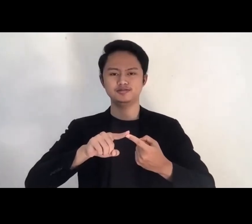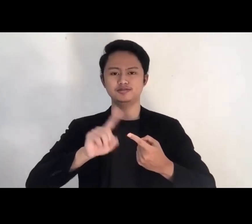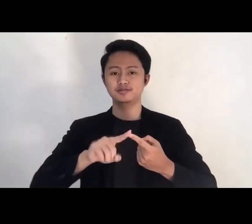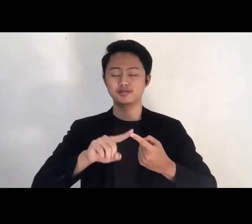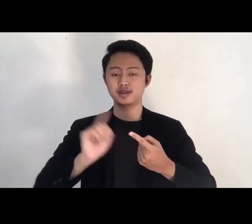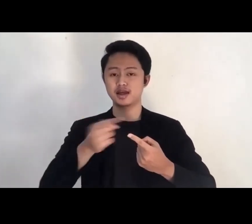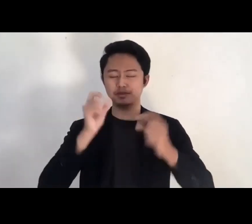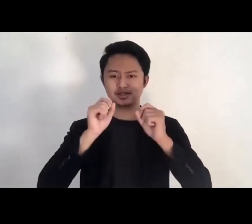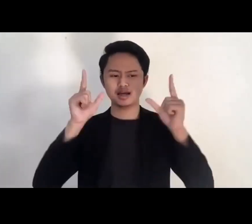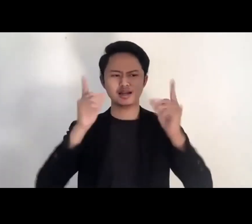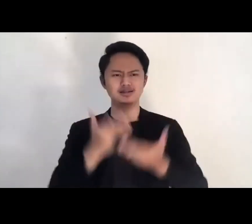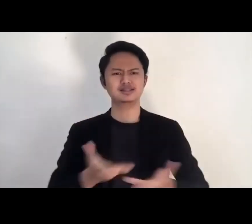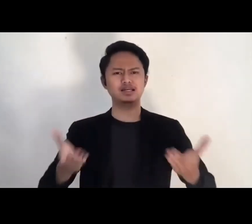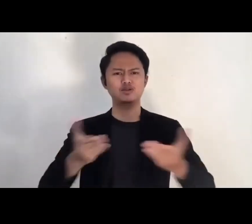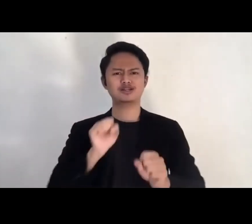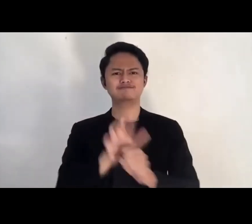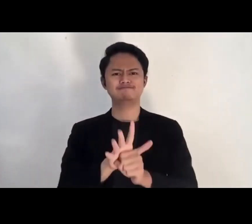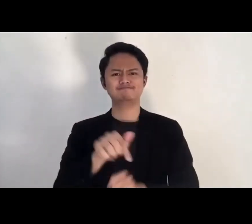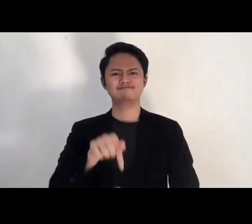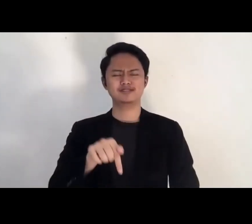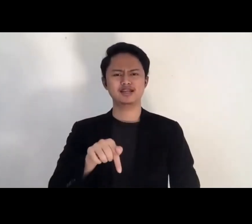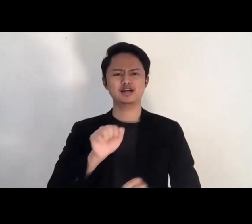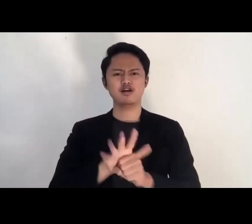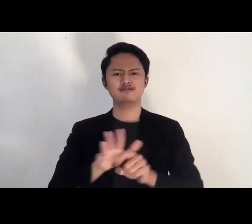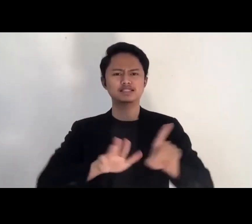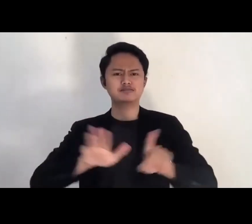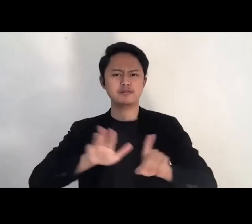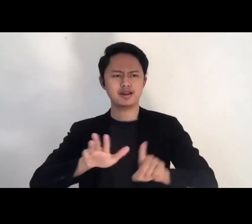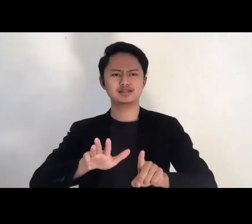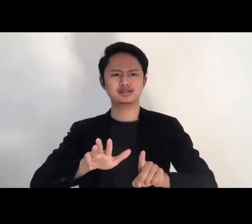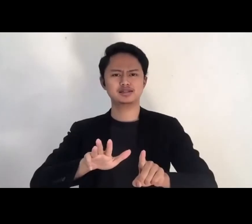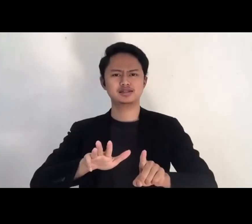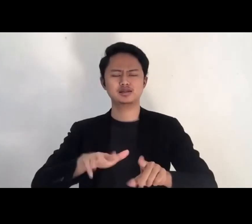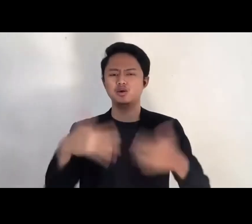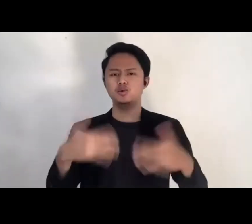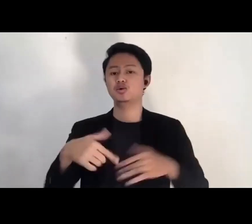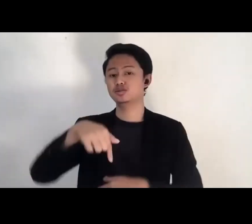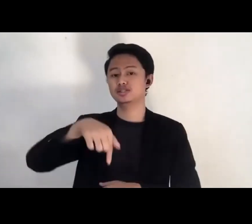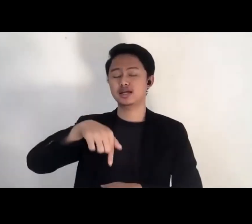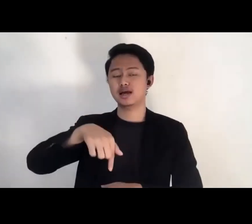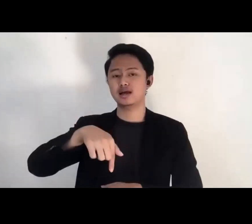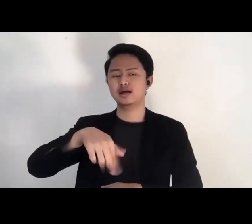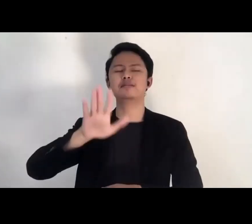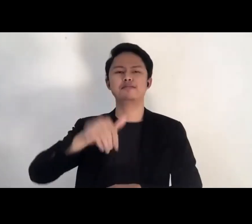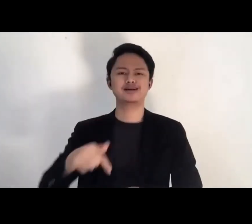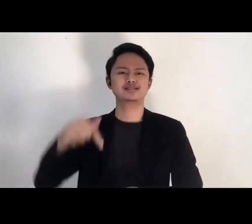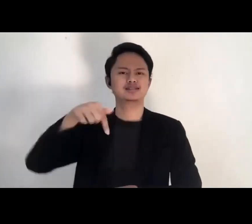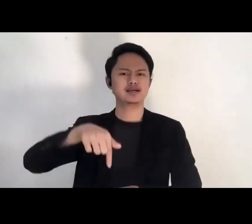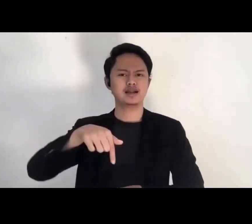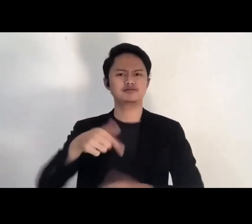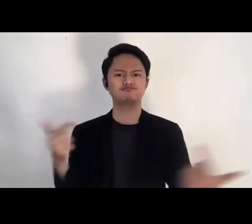menyadari situasi pandemi COVID-19 yang sementara sampai dengan saat ini kita